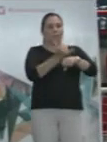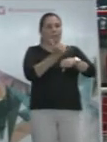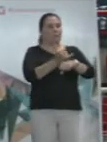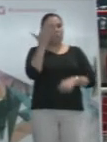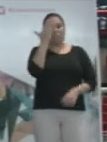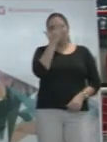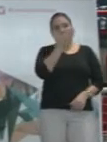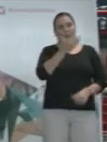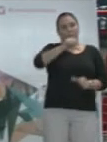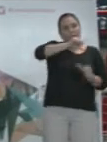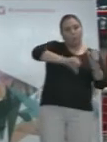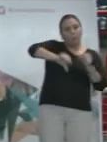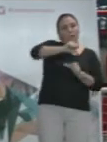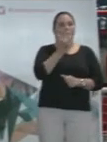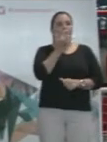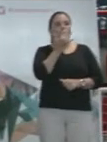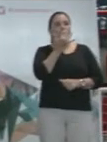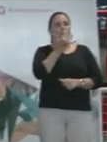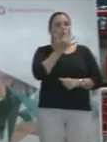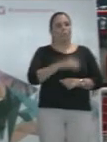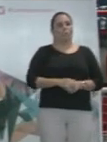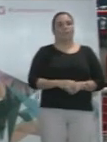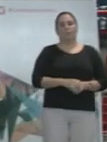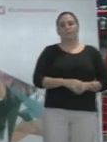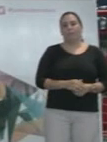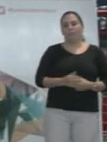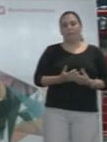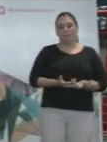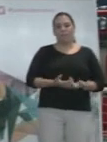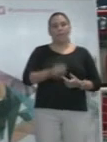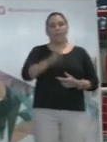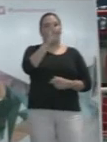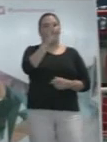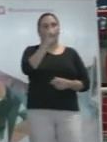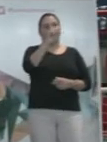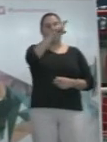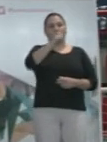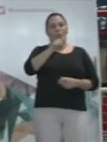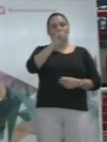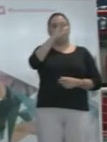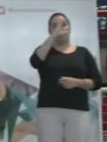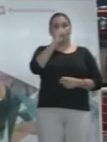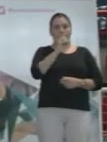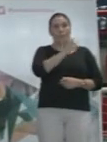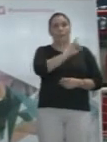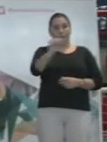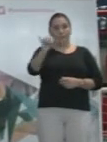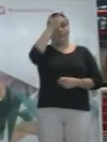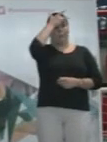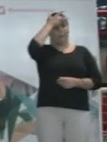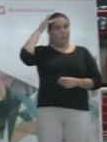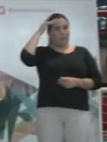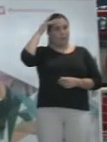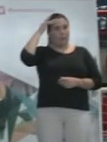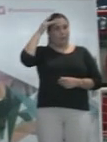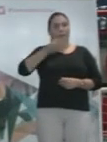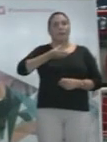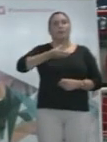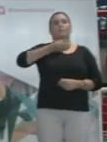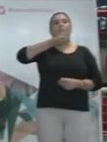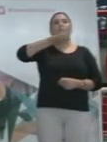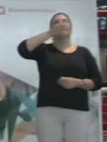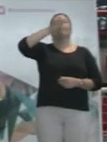viu. Esse metanol, ele é altamente tóxico. Se o cara pegar esse metanol e ingerir,